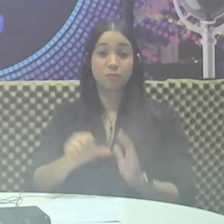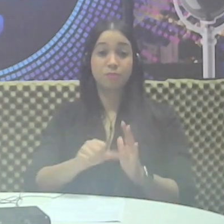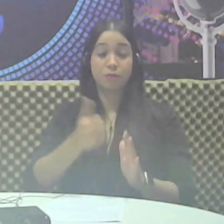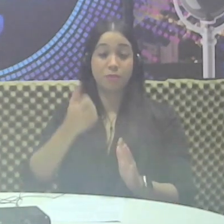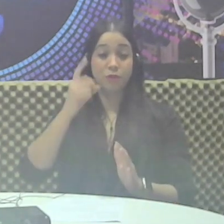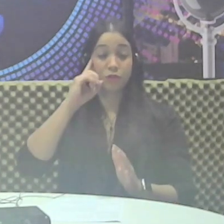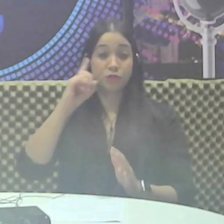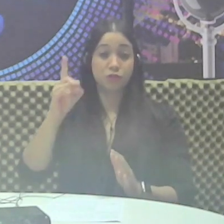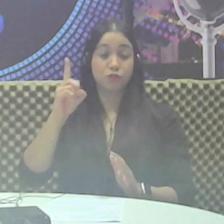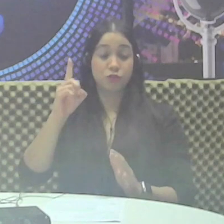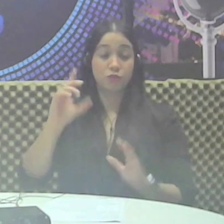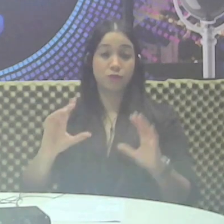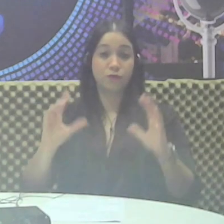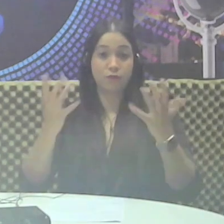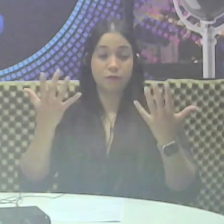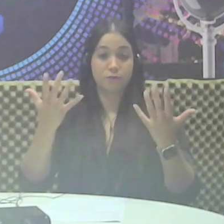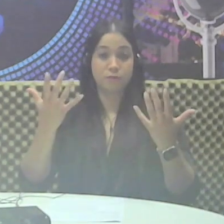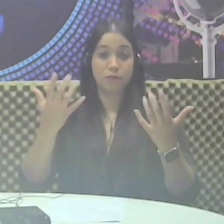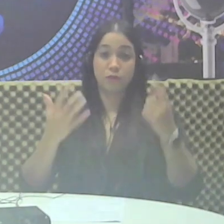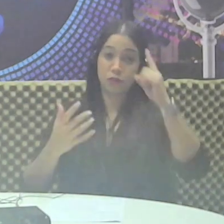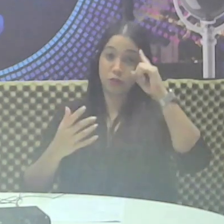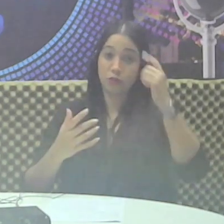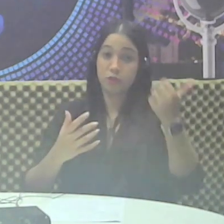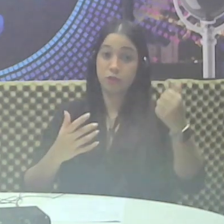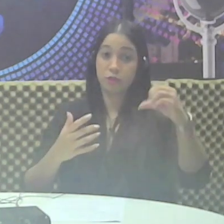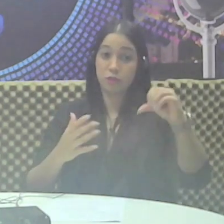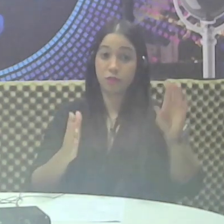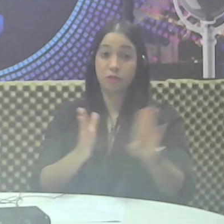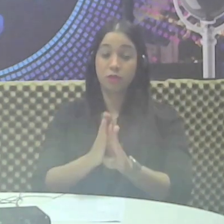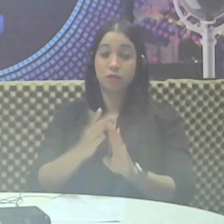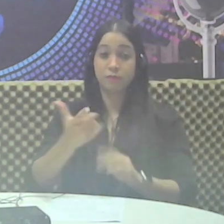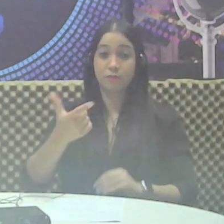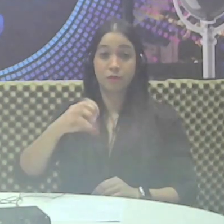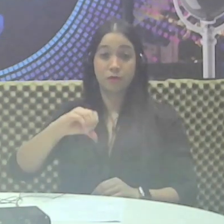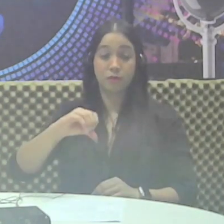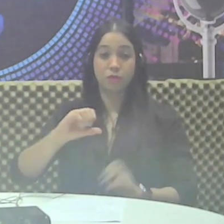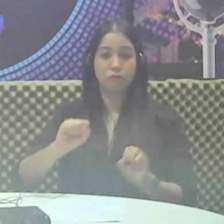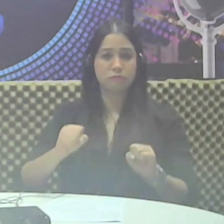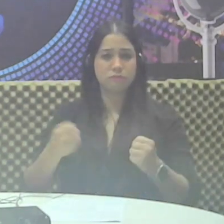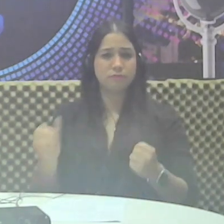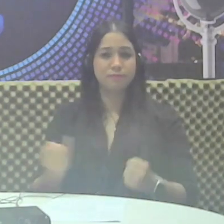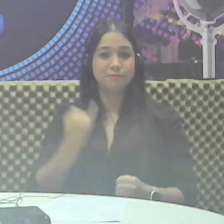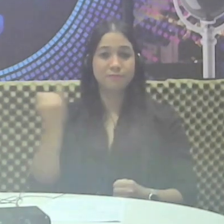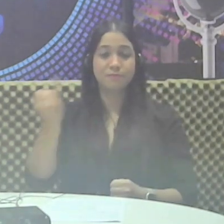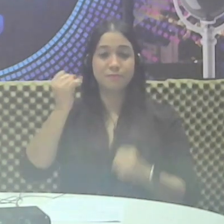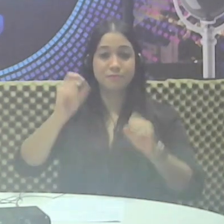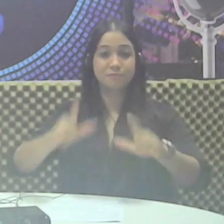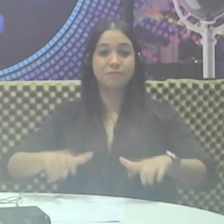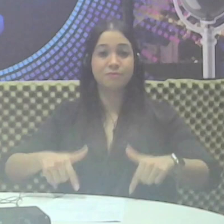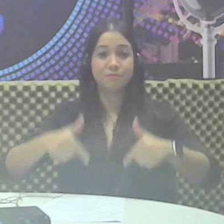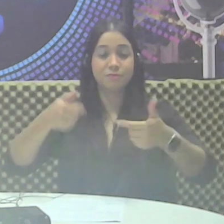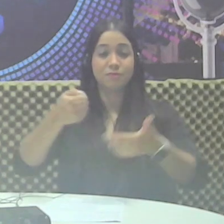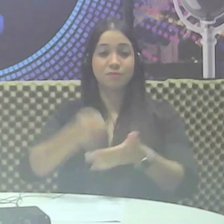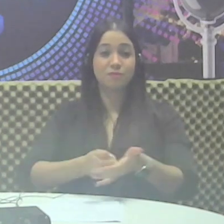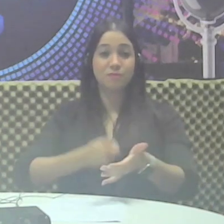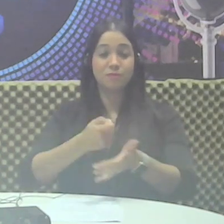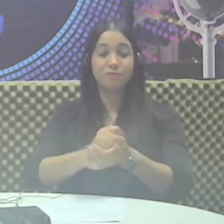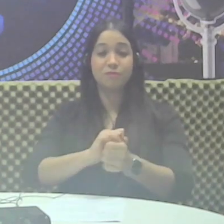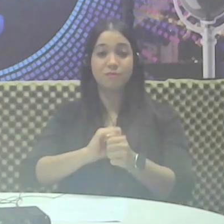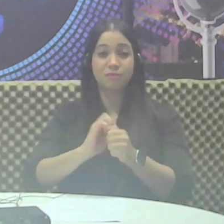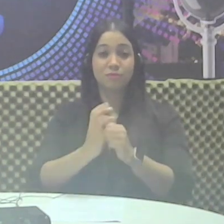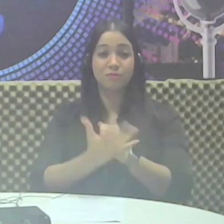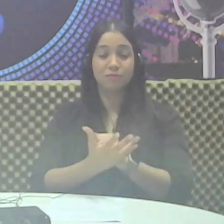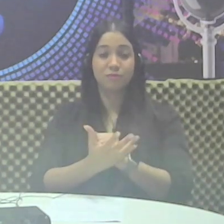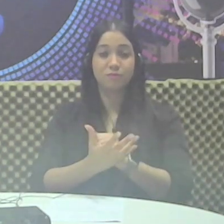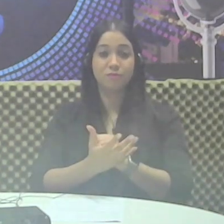da campanha, entre os dias 19 e 29, reforçando a importância dessa ação no combate ao vírus. Por